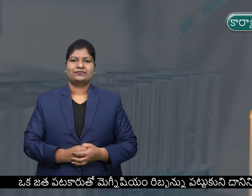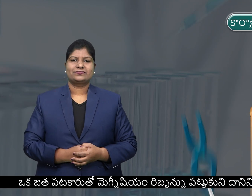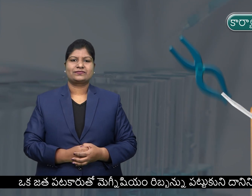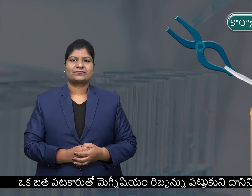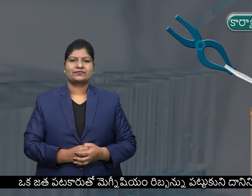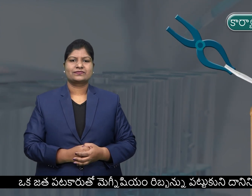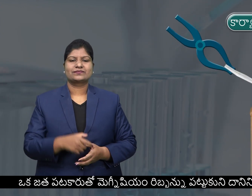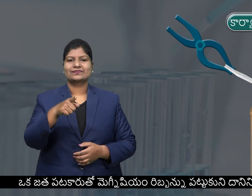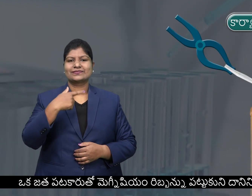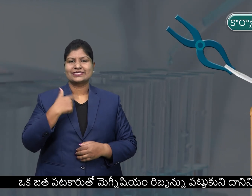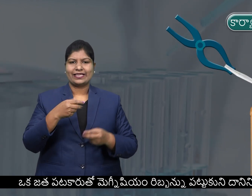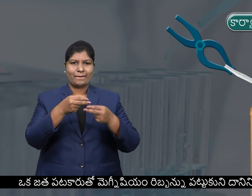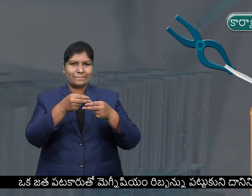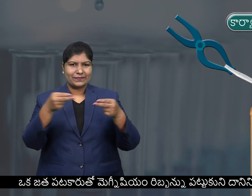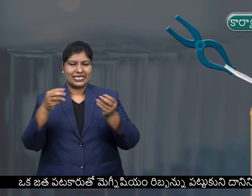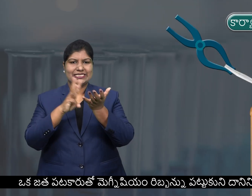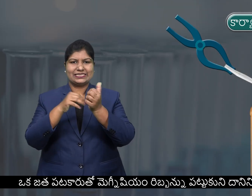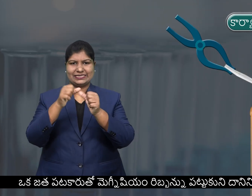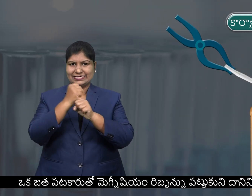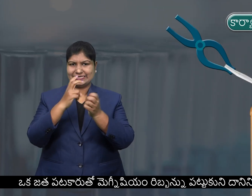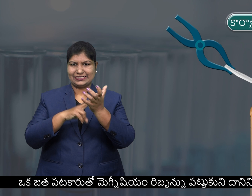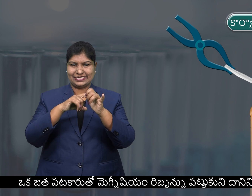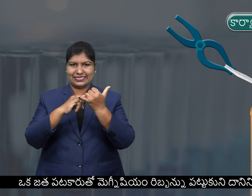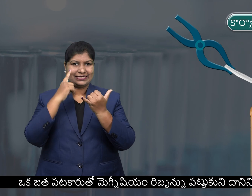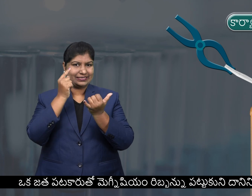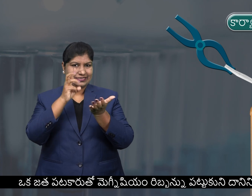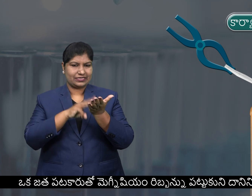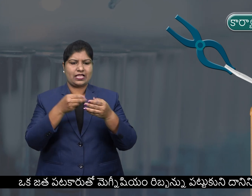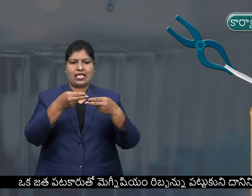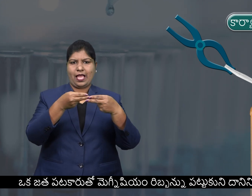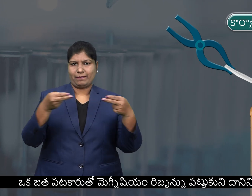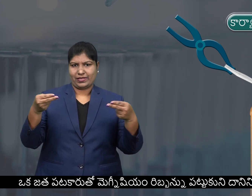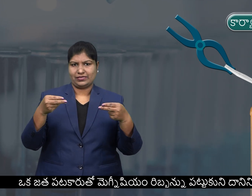ఒక జత పటకారుతో మెగ్నీషియం రిబ్బన్ను పట్టుకుని దానిని మండించండి.